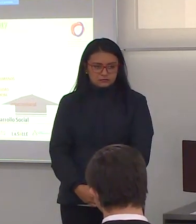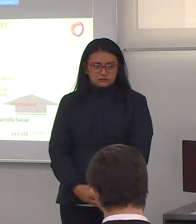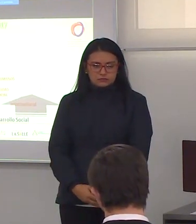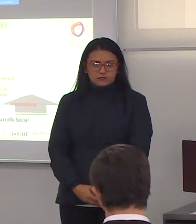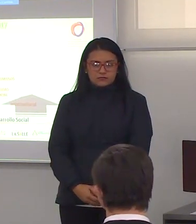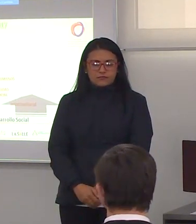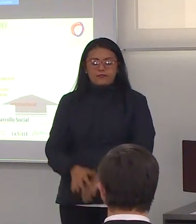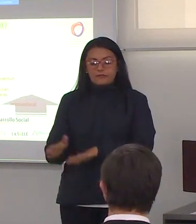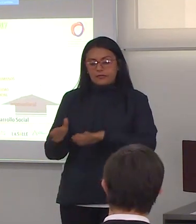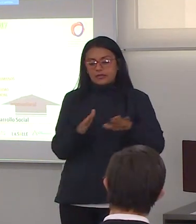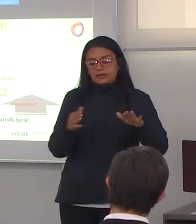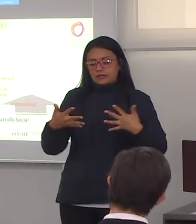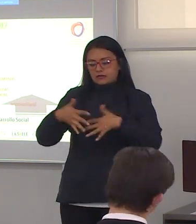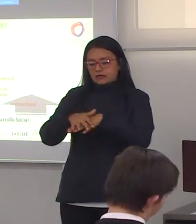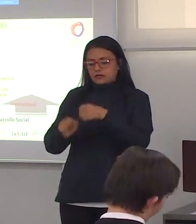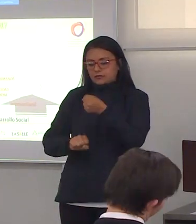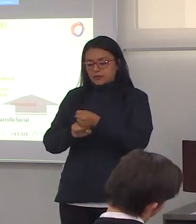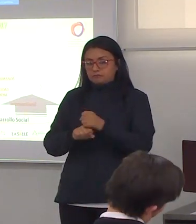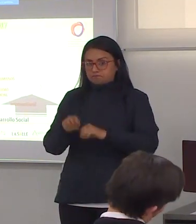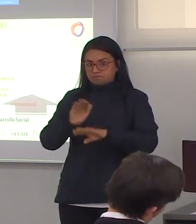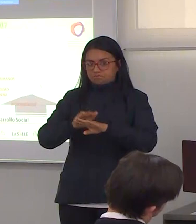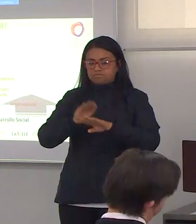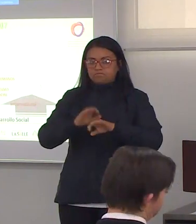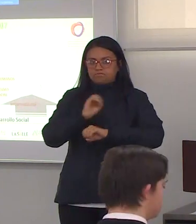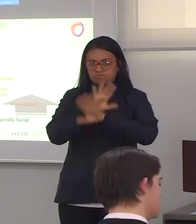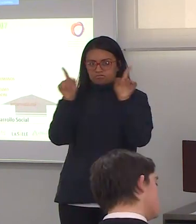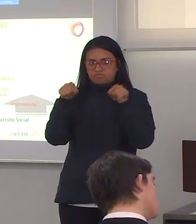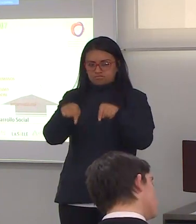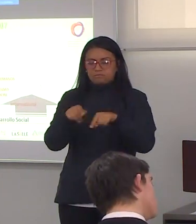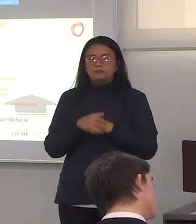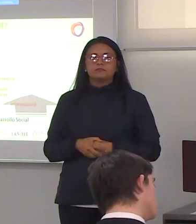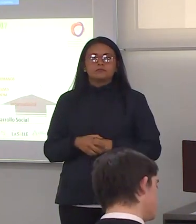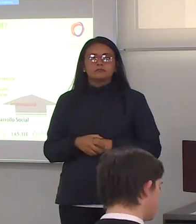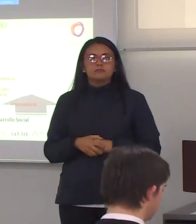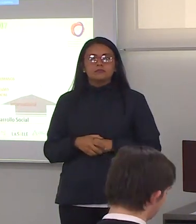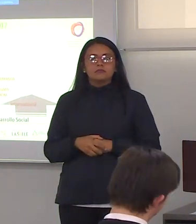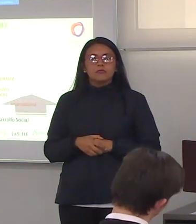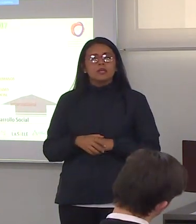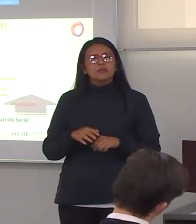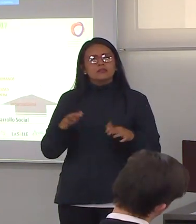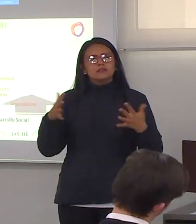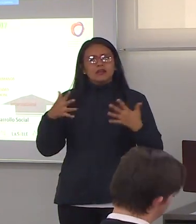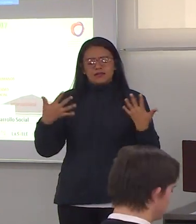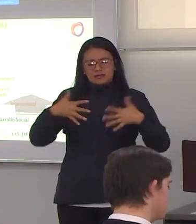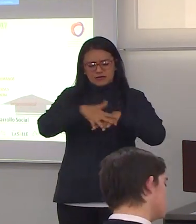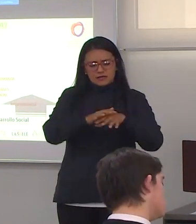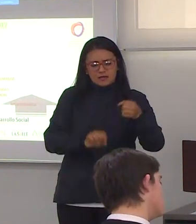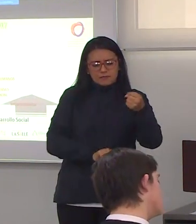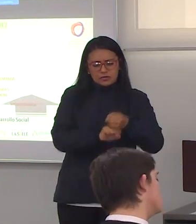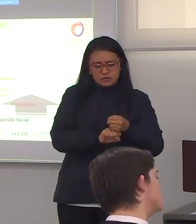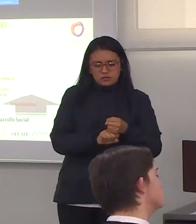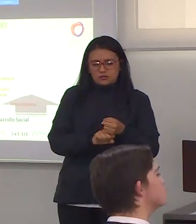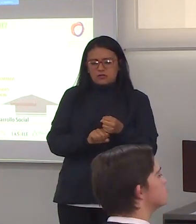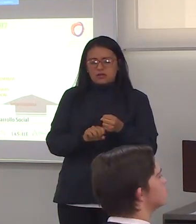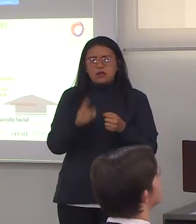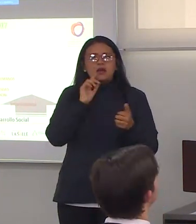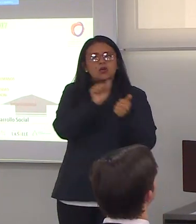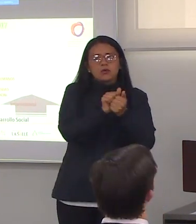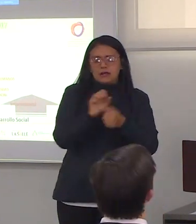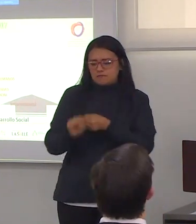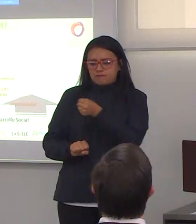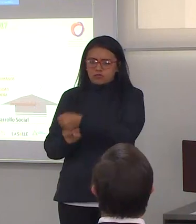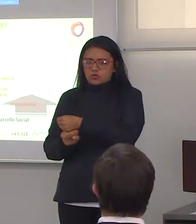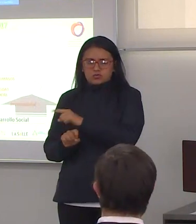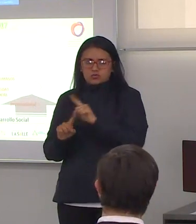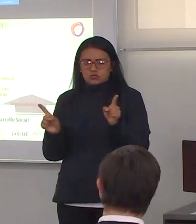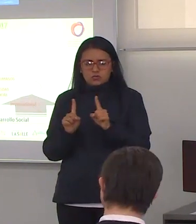redes de acompañamiento y aquí vamos a hacer una claridad importante nosotros hablamos más de redes de acompañamiento que de apoyo porque